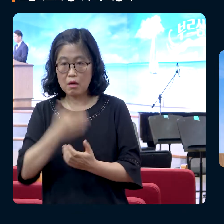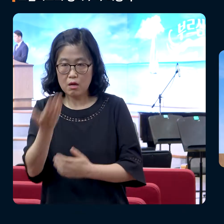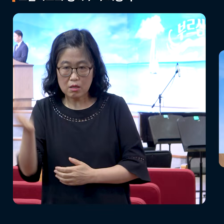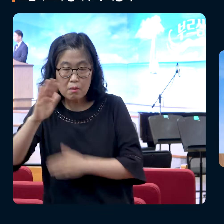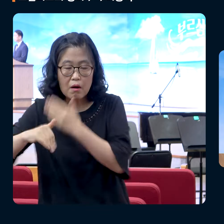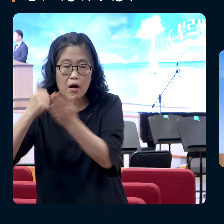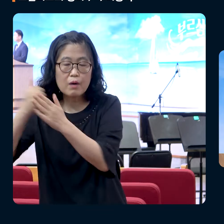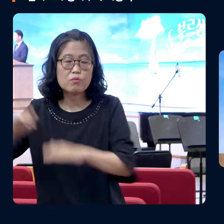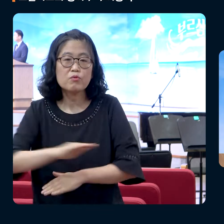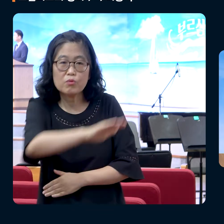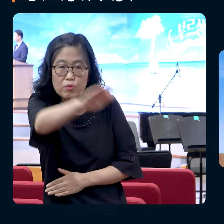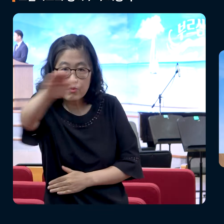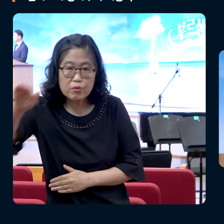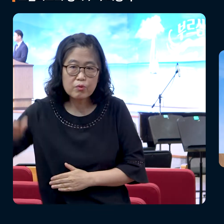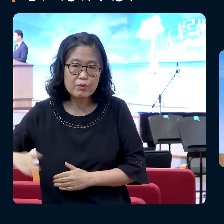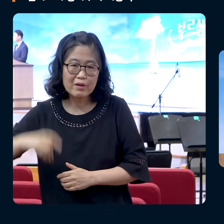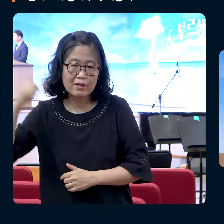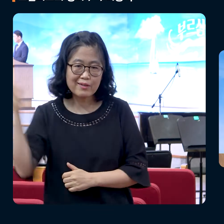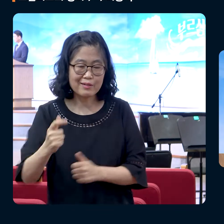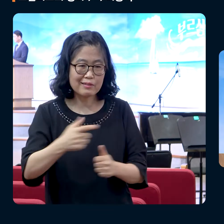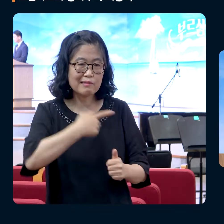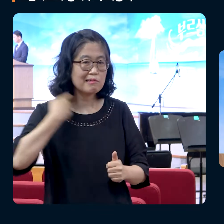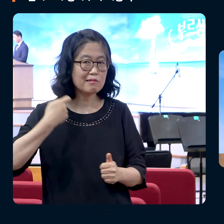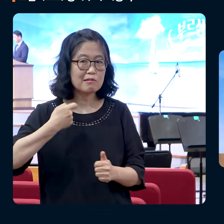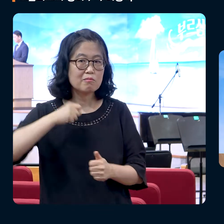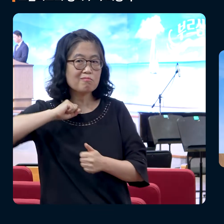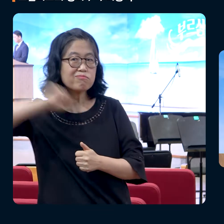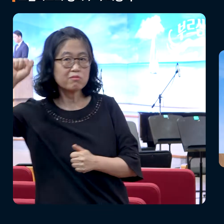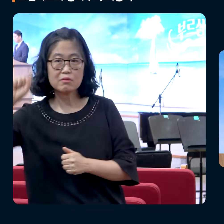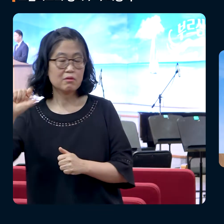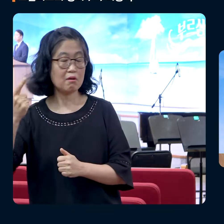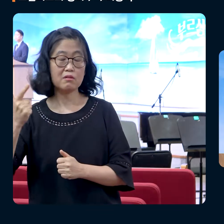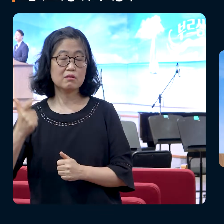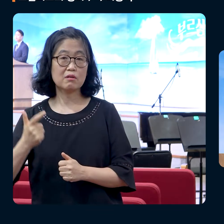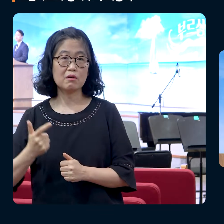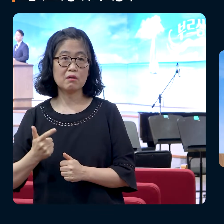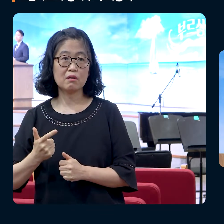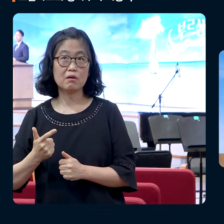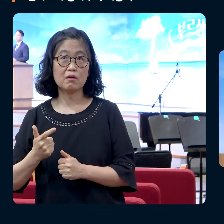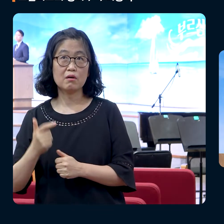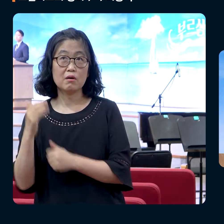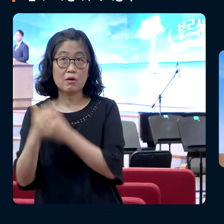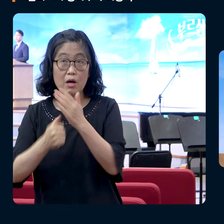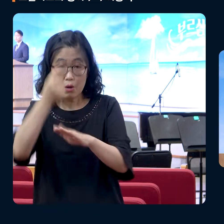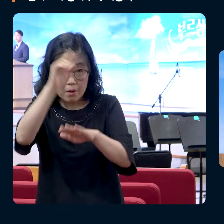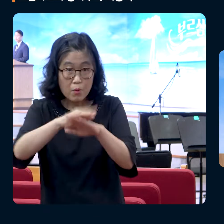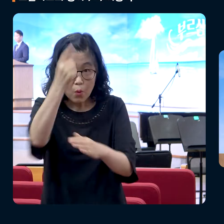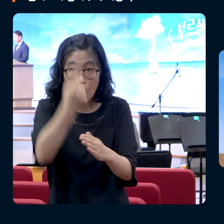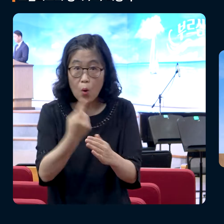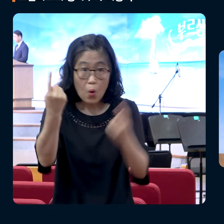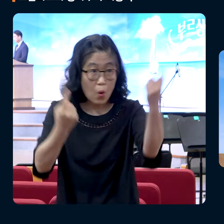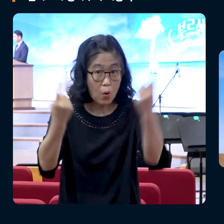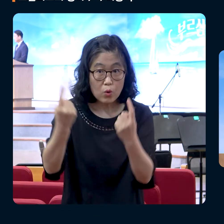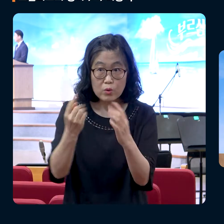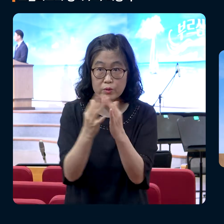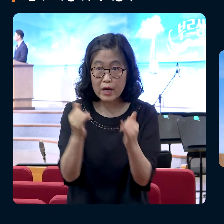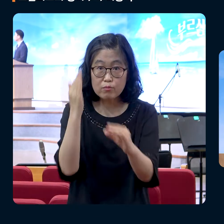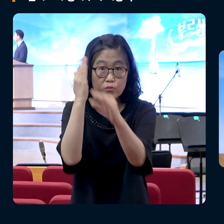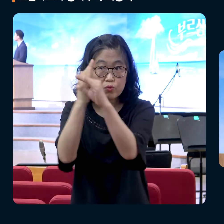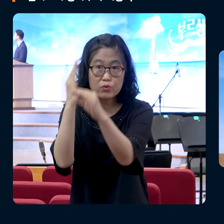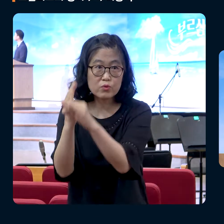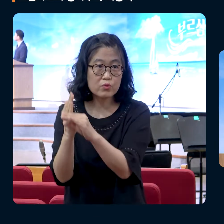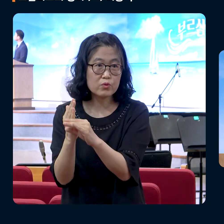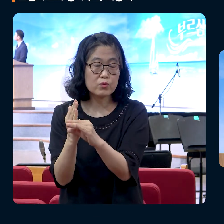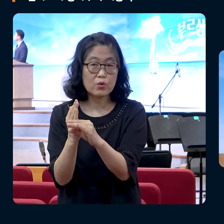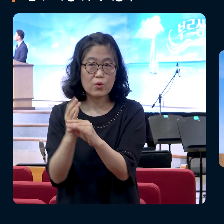가지고 우리를 강제하시지 않으십니다. 오늘 예배하러 나오신 분들 중에 혹시